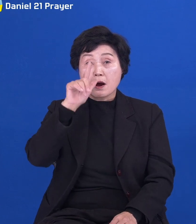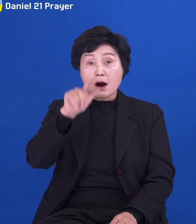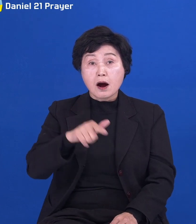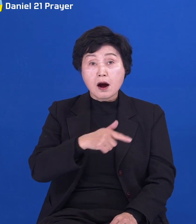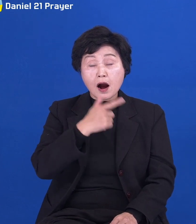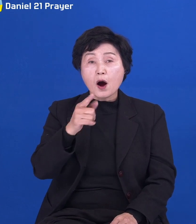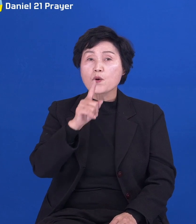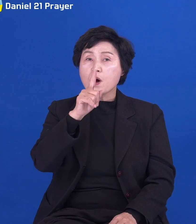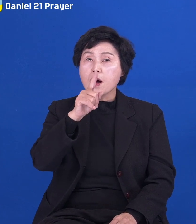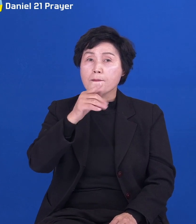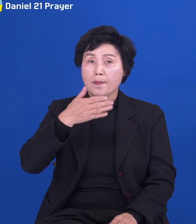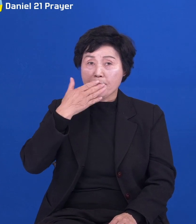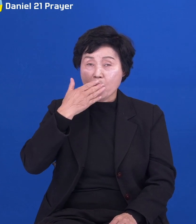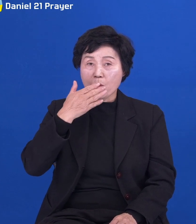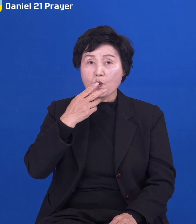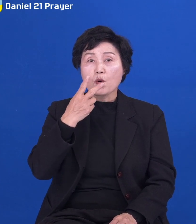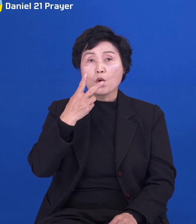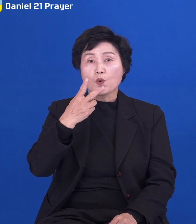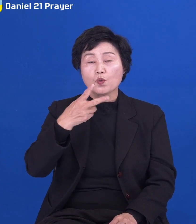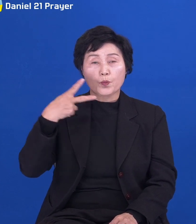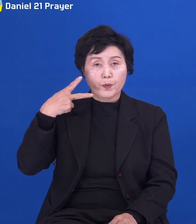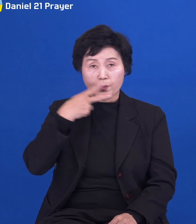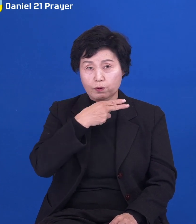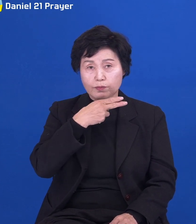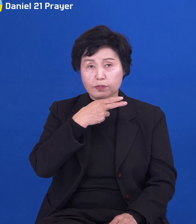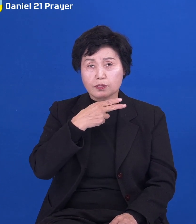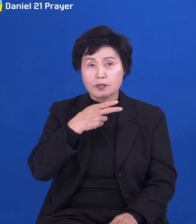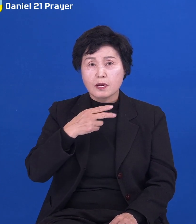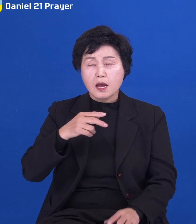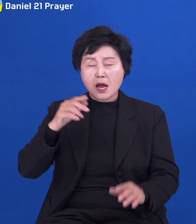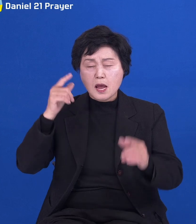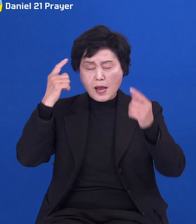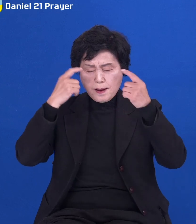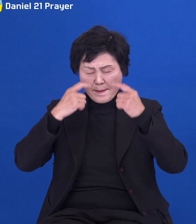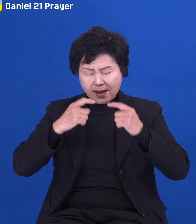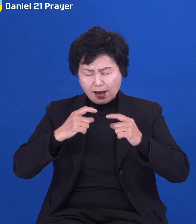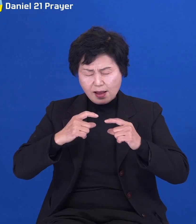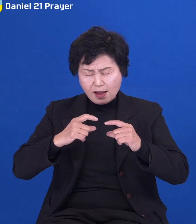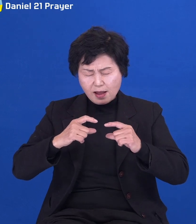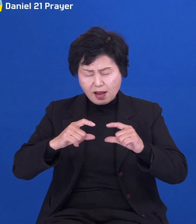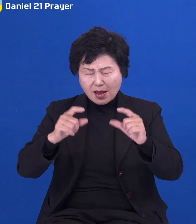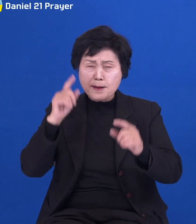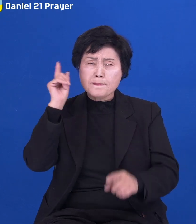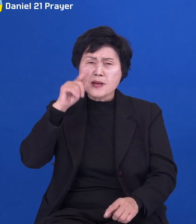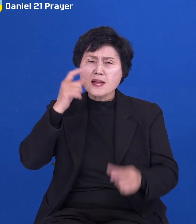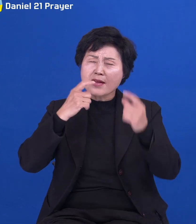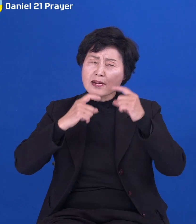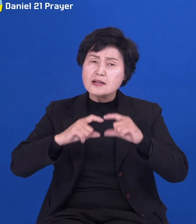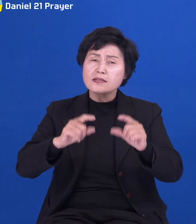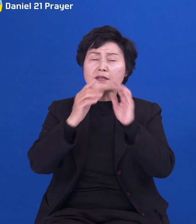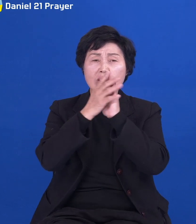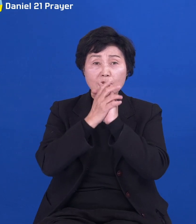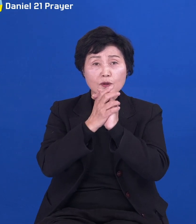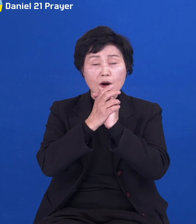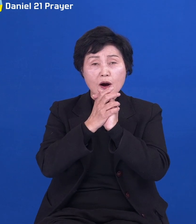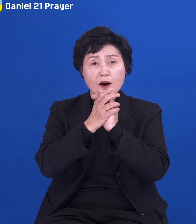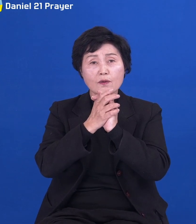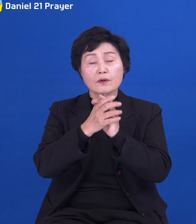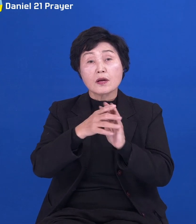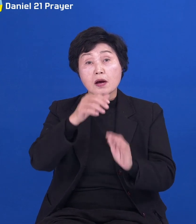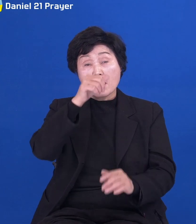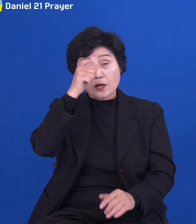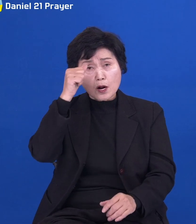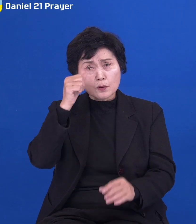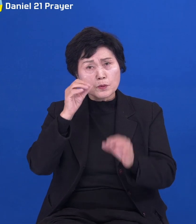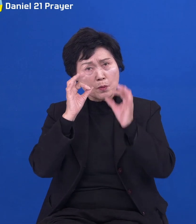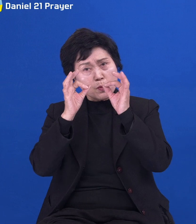하시면서 매일 밤 나가서 철야 기도를 들으시는 거예요. 우리 사모님의 눈빛은 일반인의 눈빛이 아니었어요.